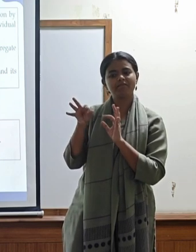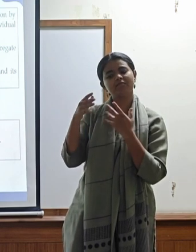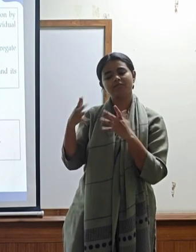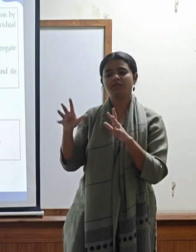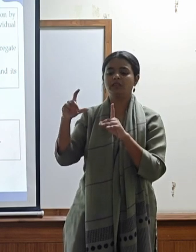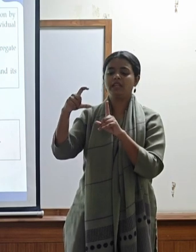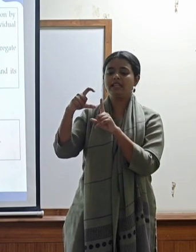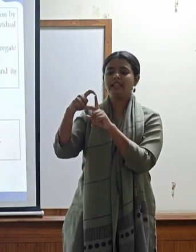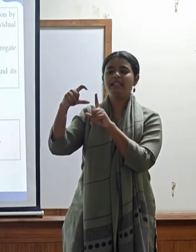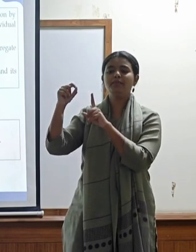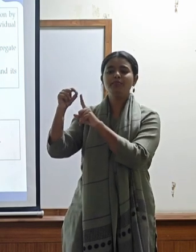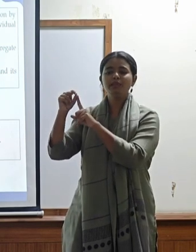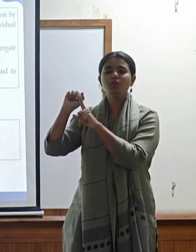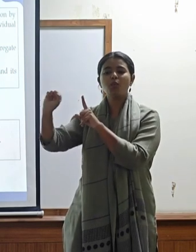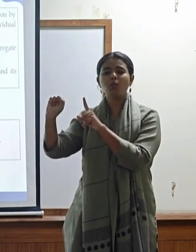होगा।